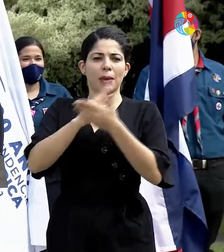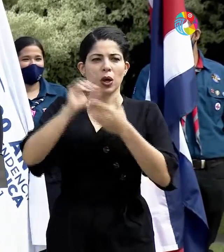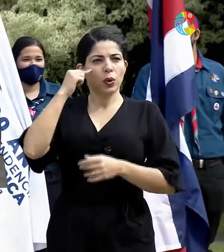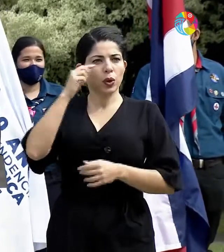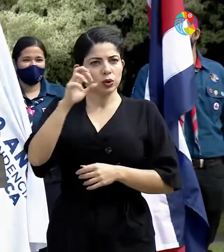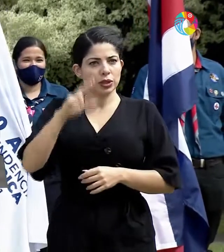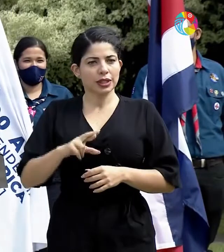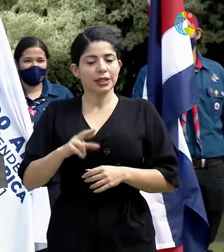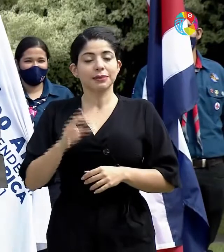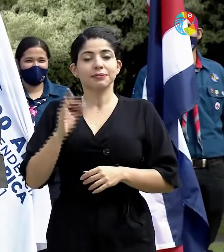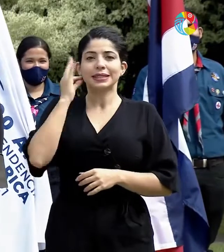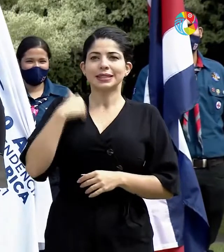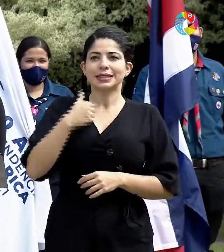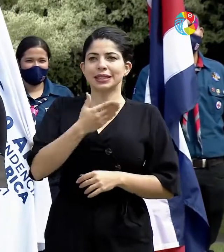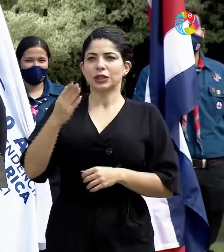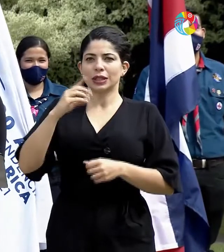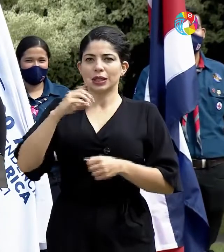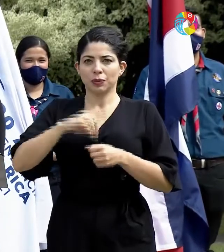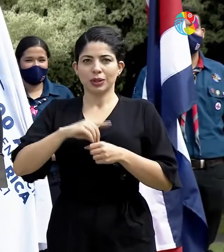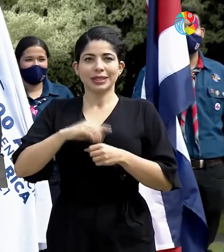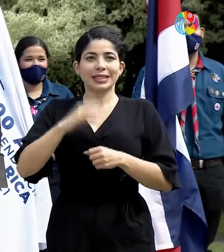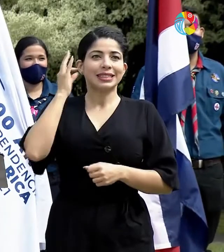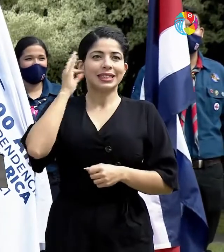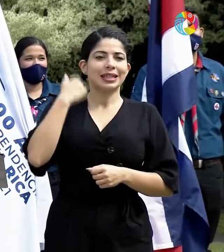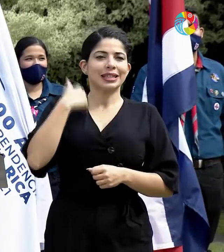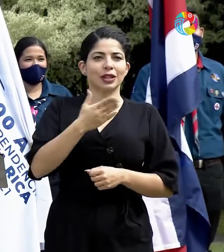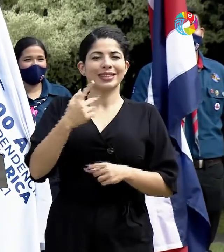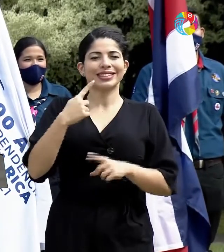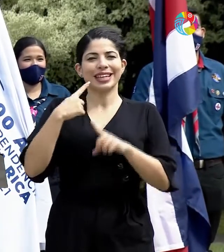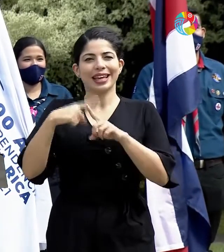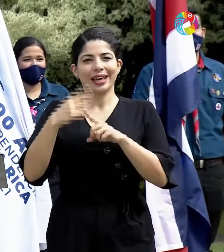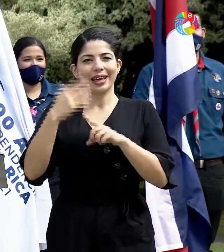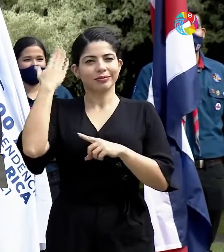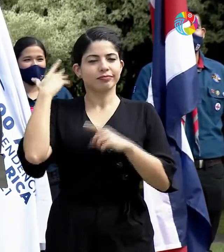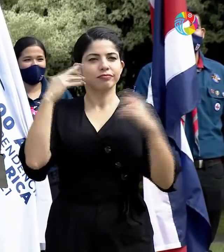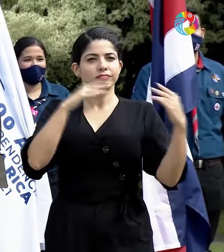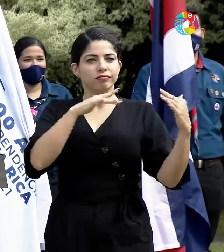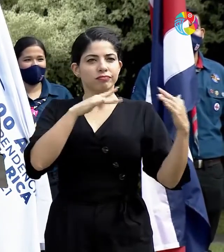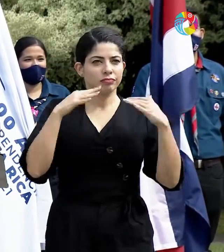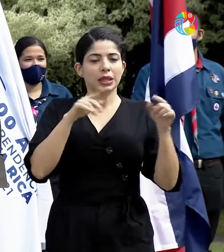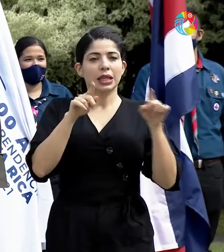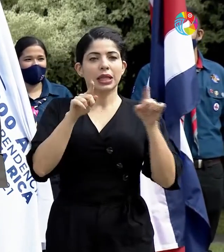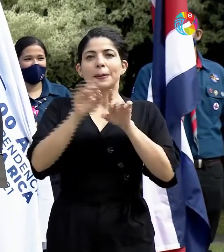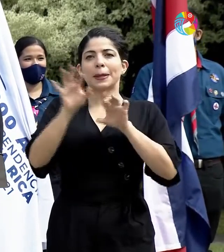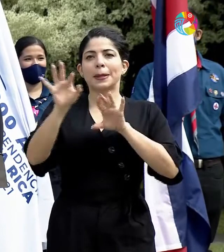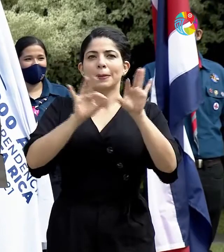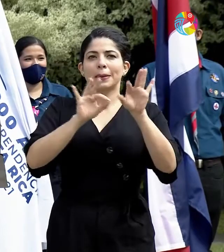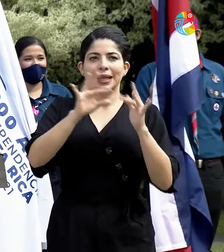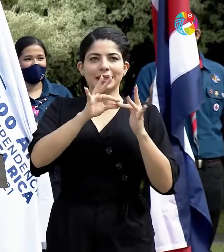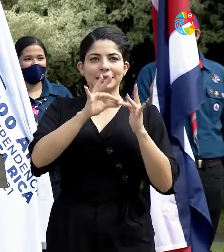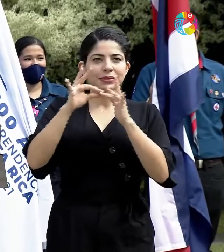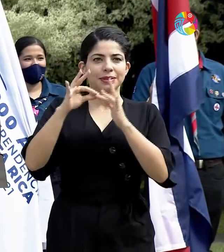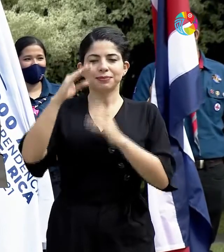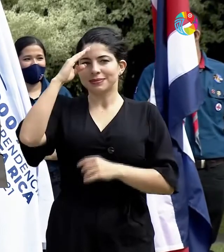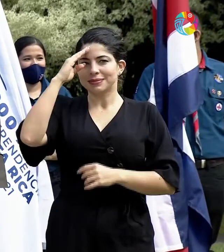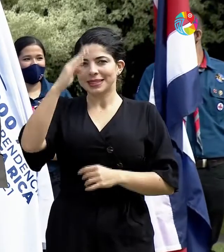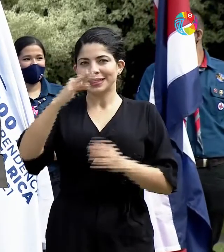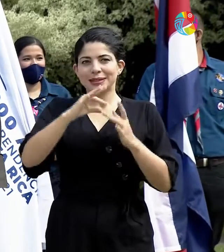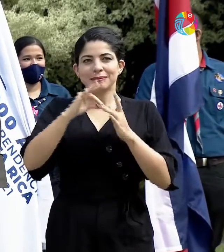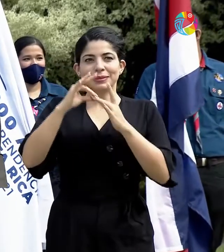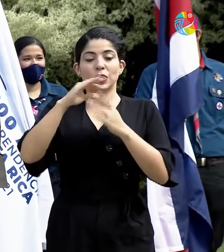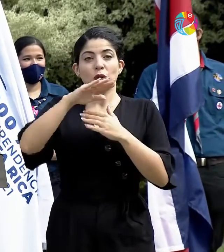señores diputados, señoras y señores excombatientes, invitados especiales. Un saludo especial para